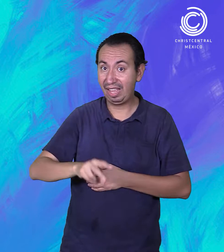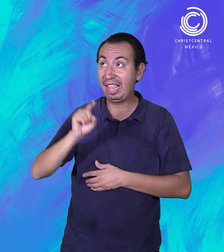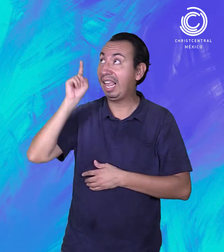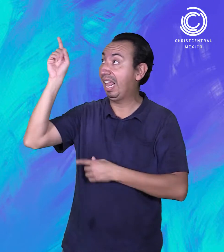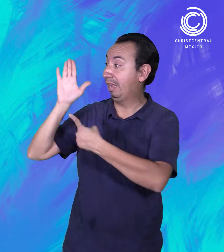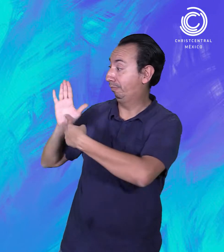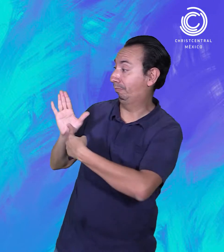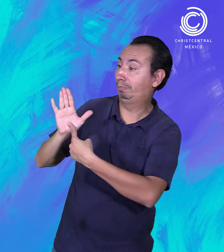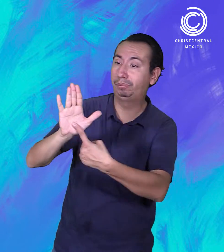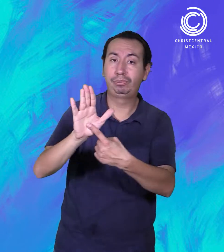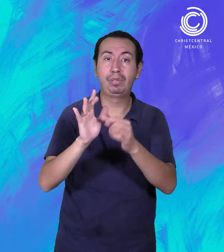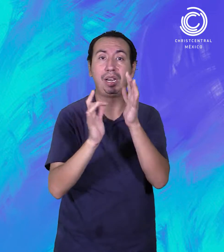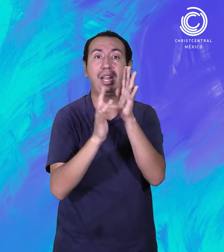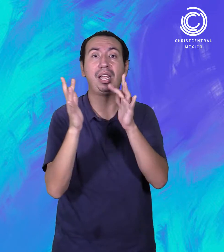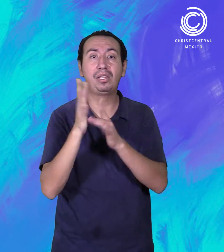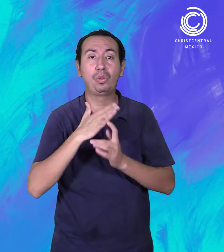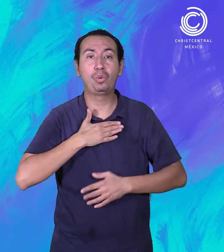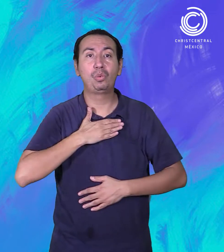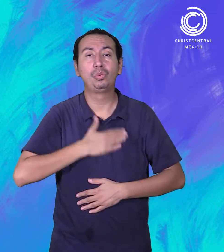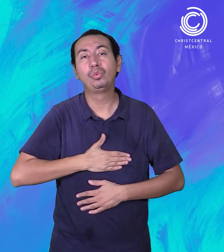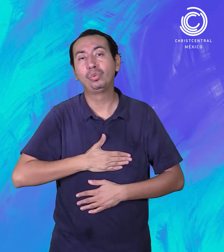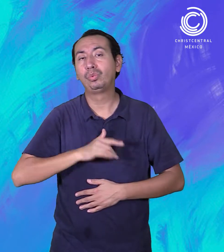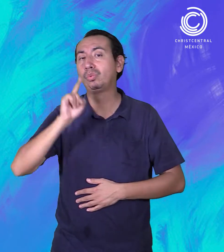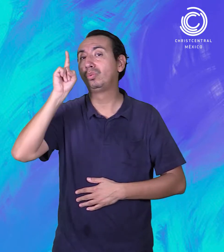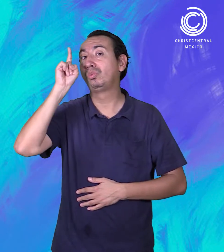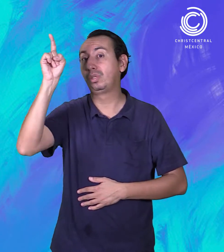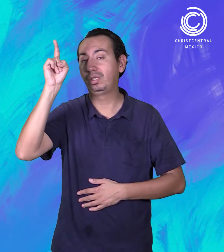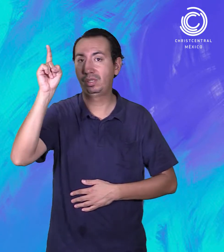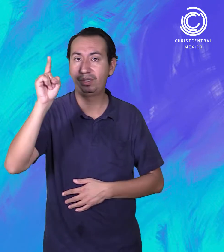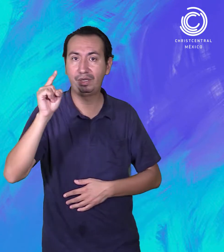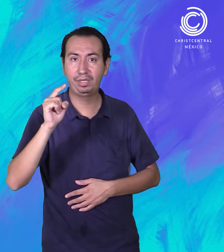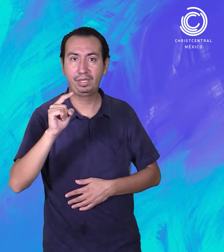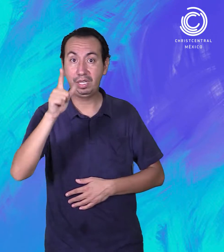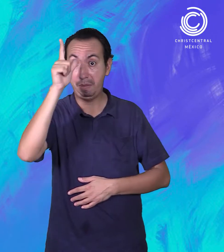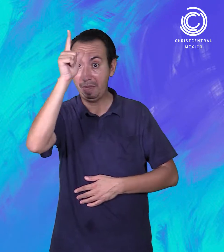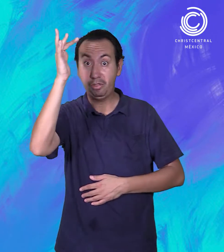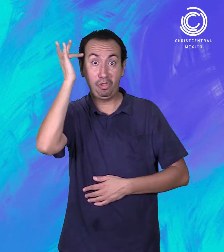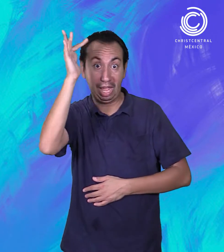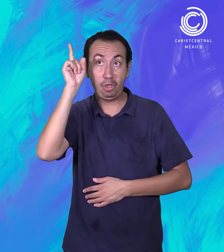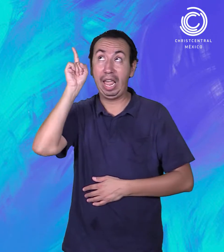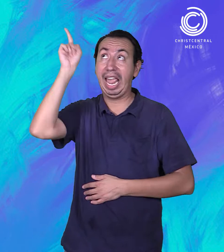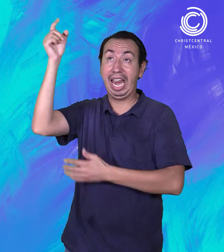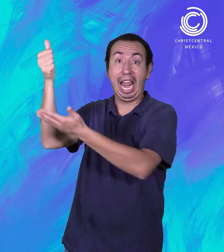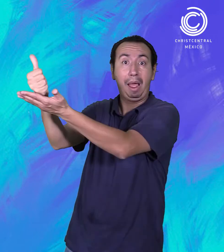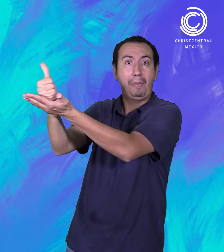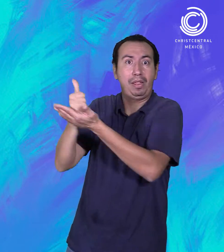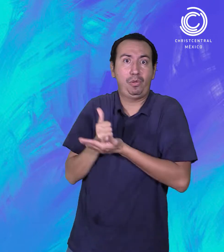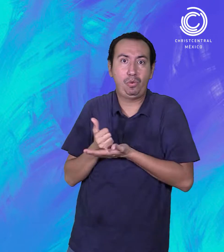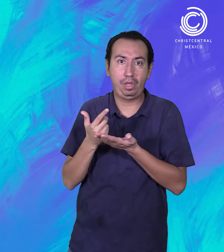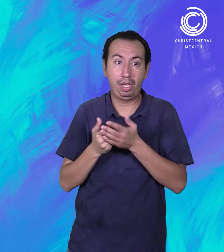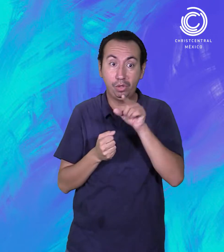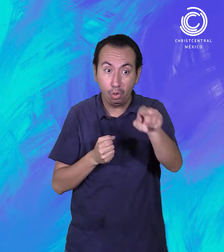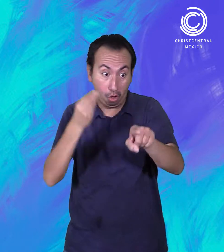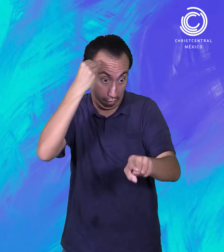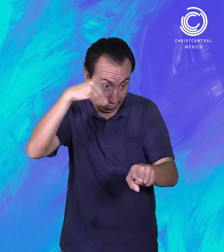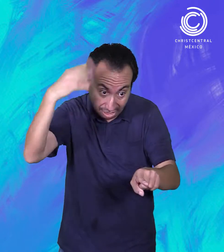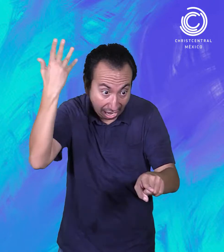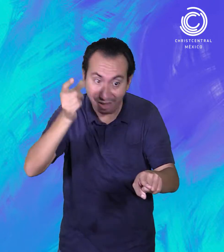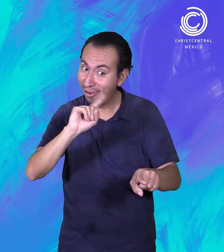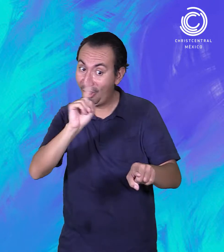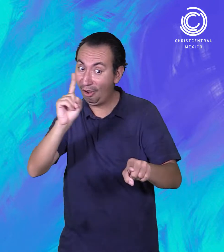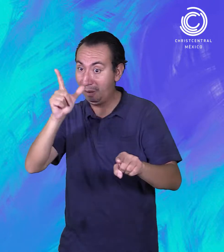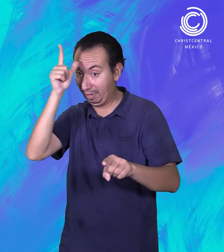Cristo, la justicia de Cristo en nuestra vida. Y el Espíritu Santo es el que nos ayuda para que no se nos olvide que